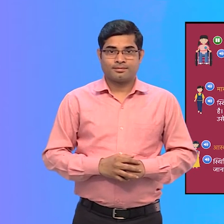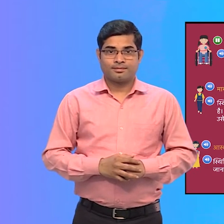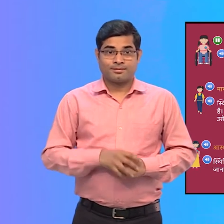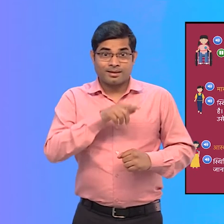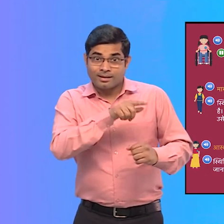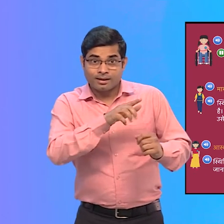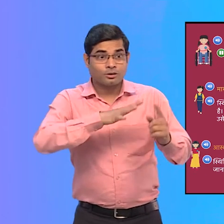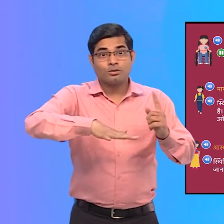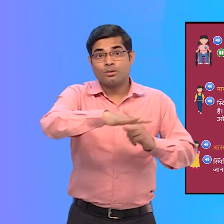की स्थिति